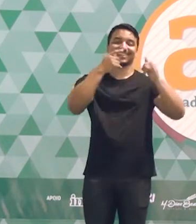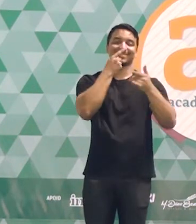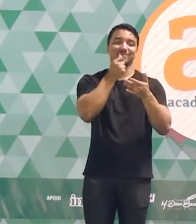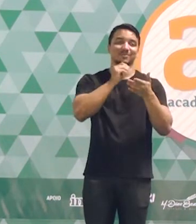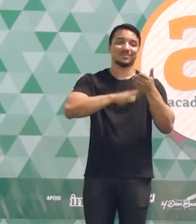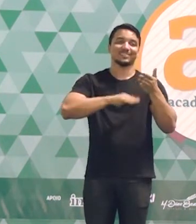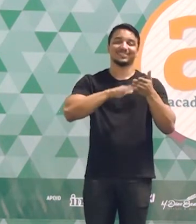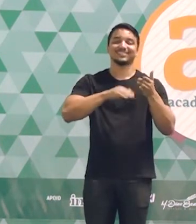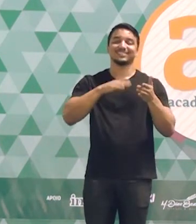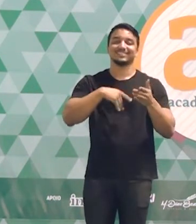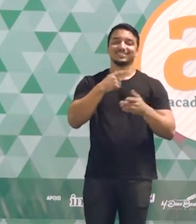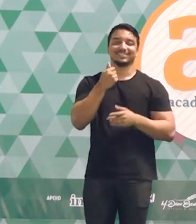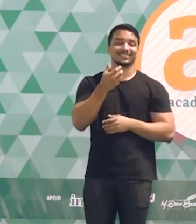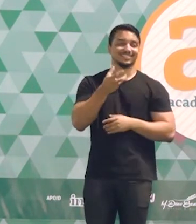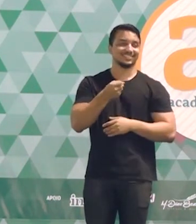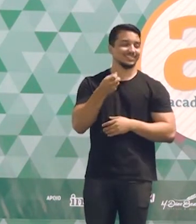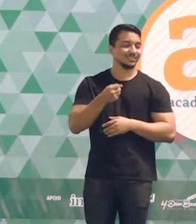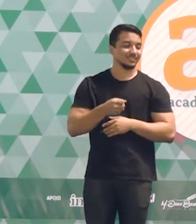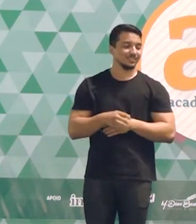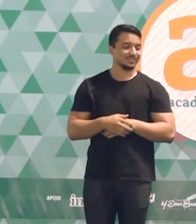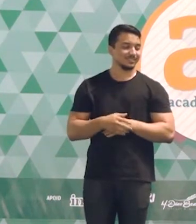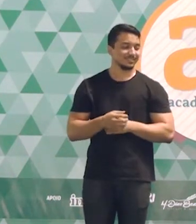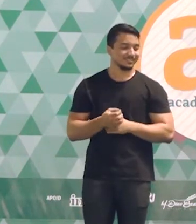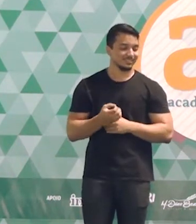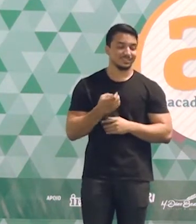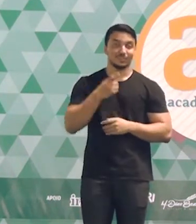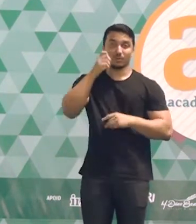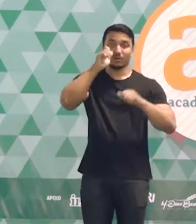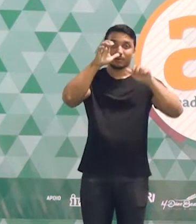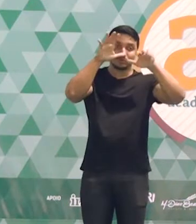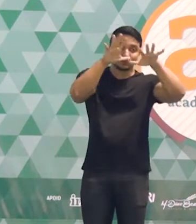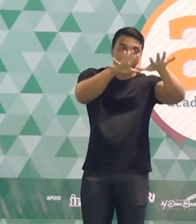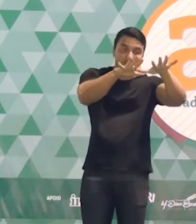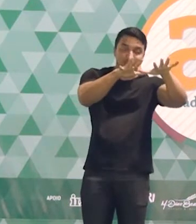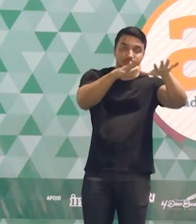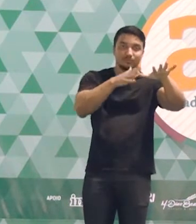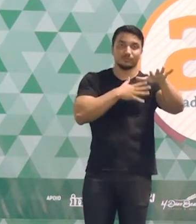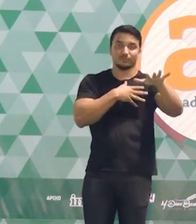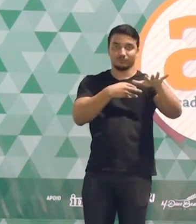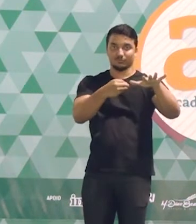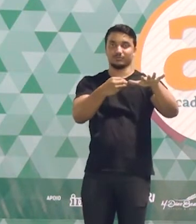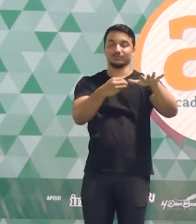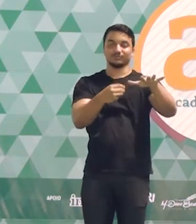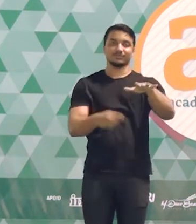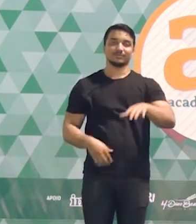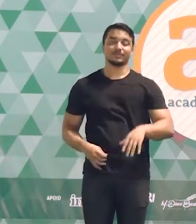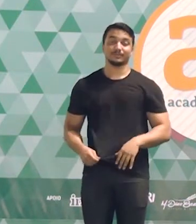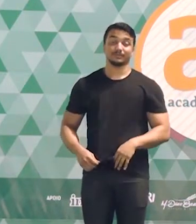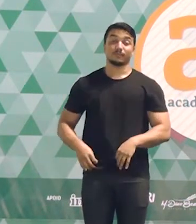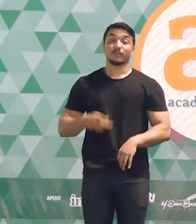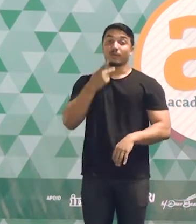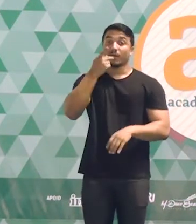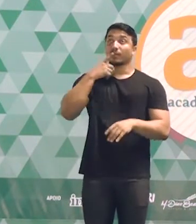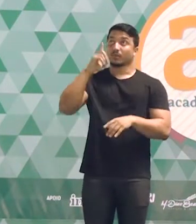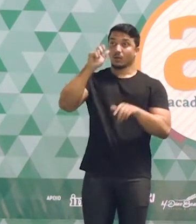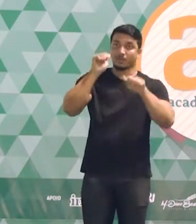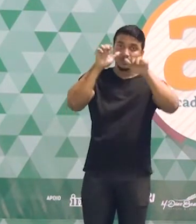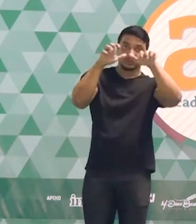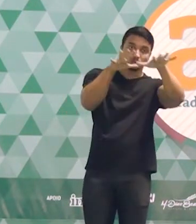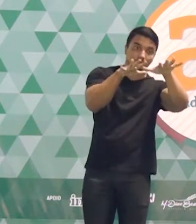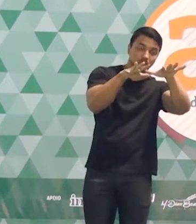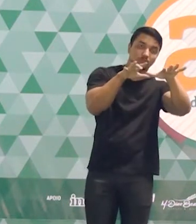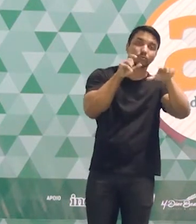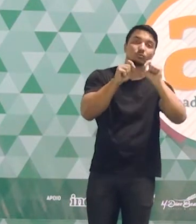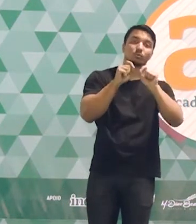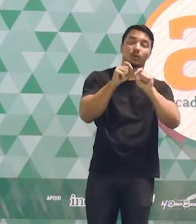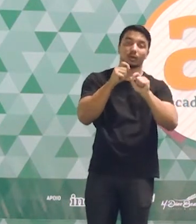promoção na sessão de laticínios. Deus lhe abençoe, meu filho. Deus lhe abençoe, meu filho. Quando ele diz Deus lhe